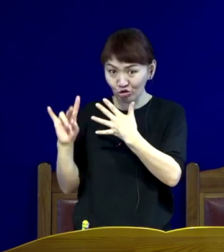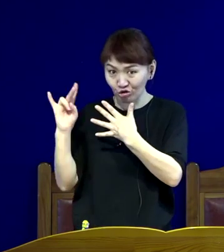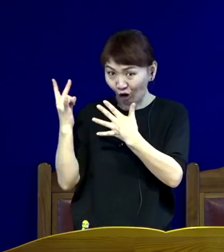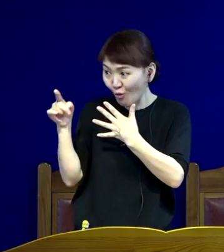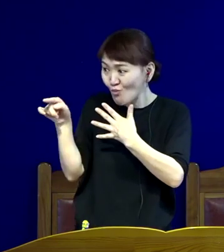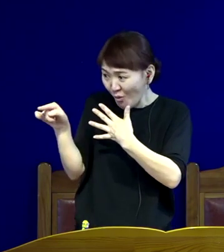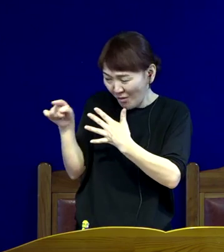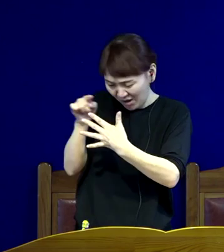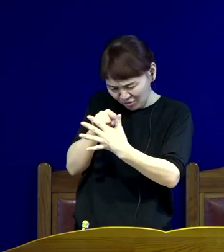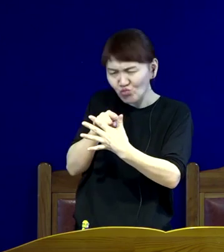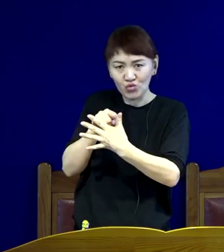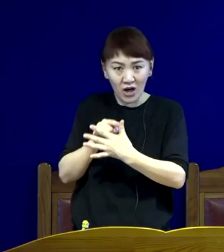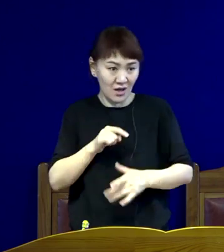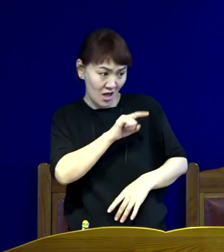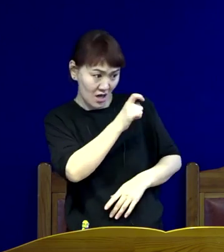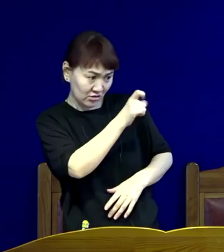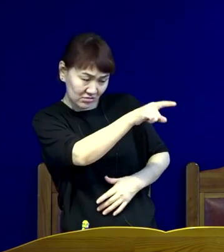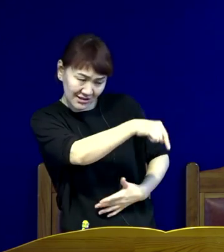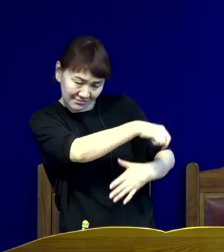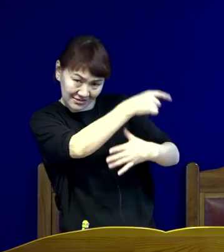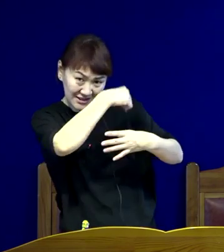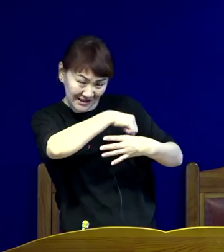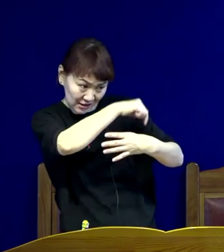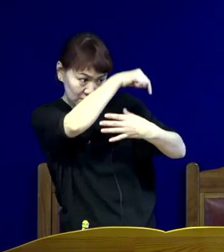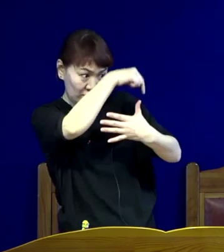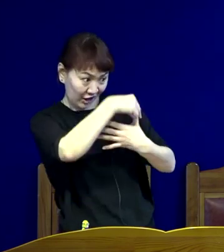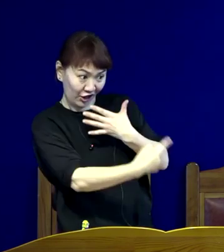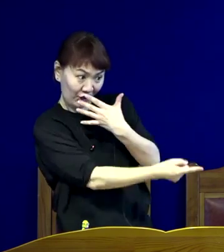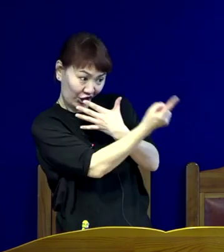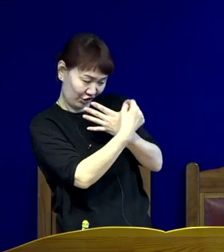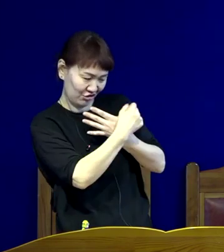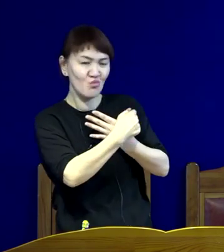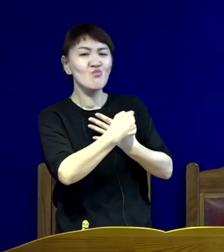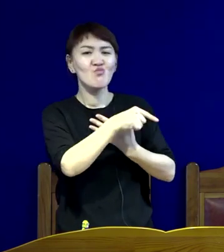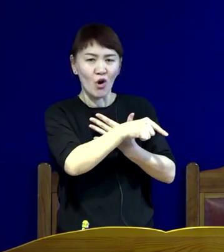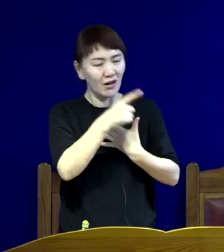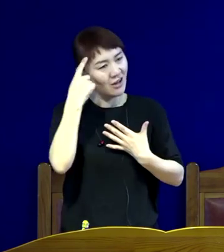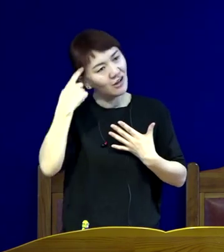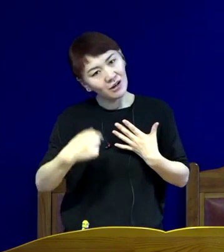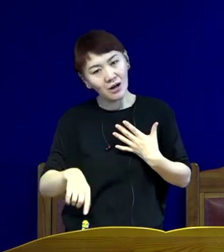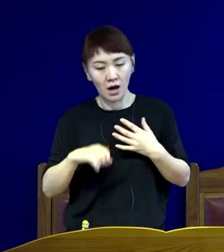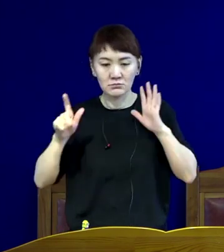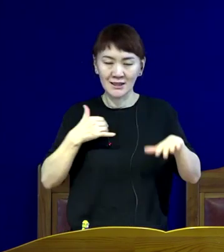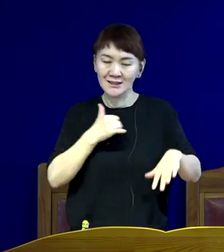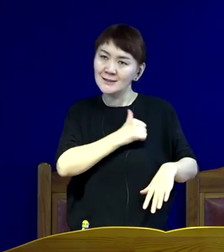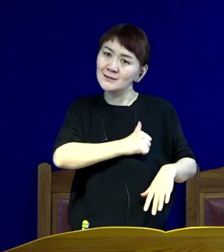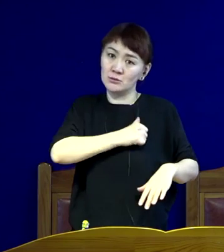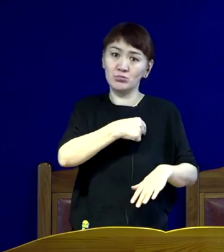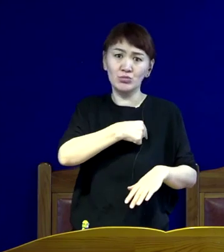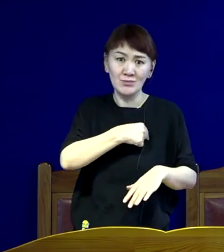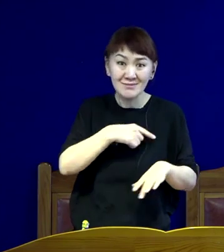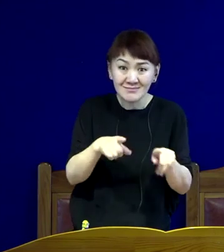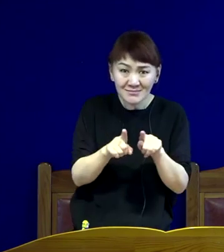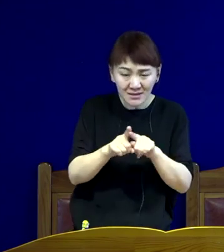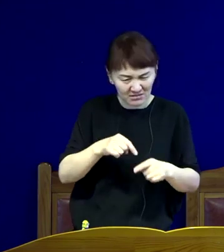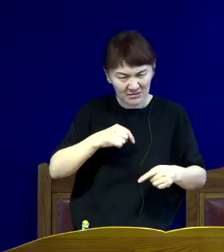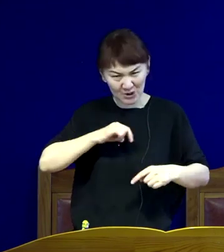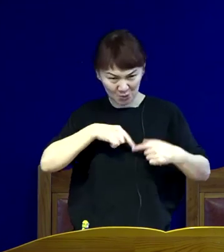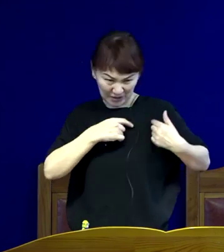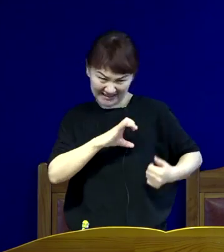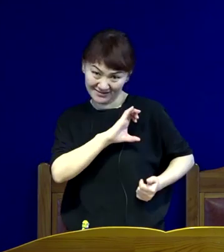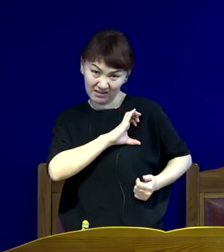Зүгээр миний дэргэд байгаа гэдэгт би өөрөө аз жаргалтай байж чадхаар сэтгэлээ маш сайн захирддаг байх